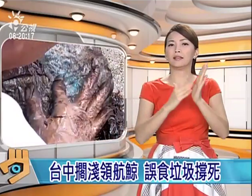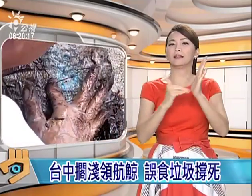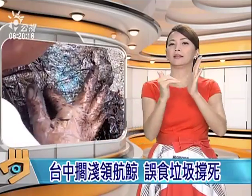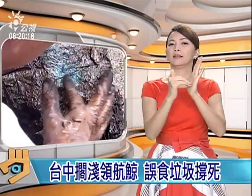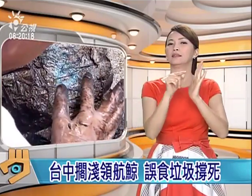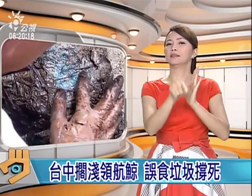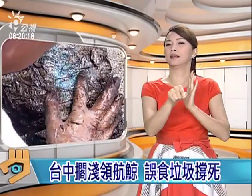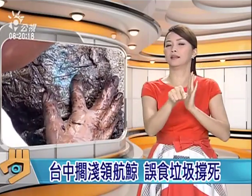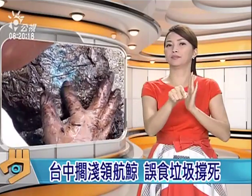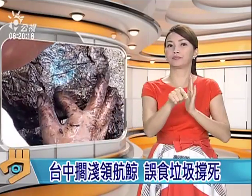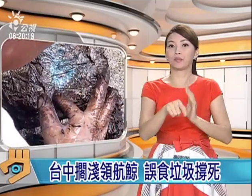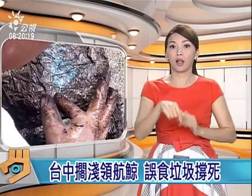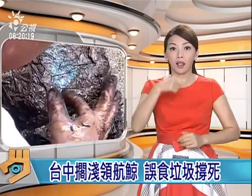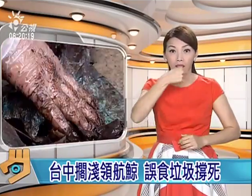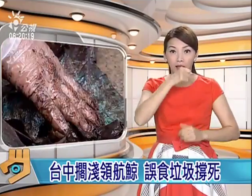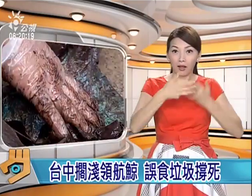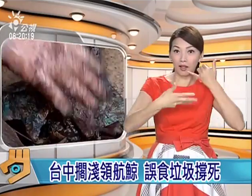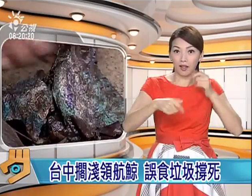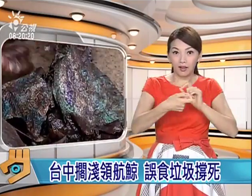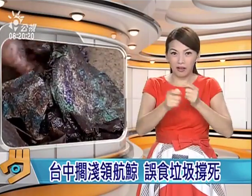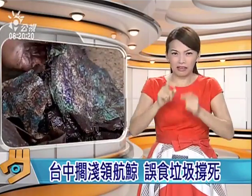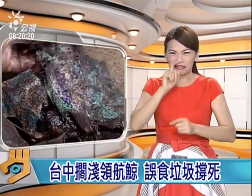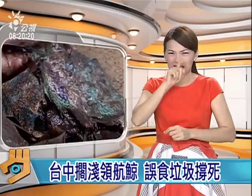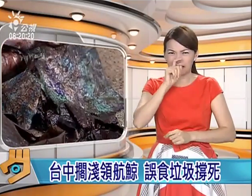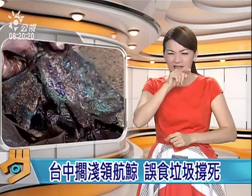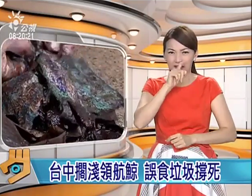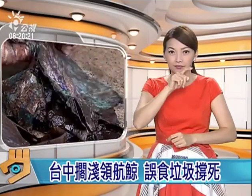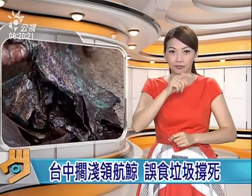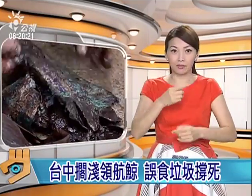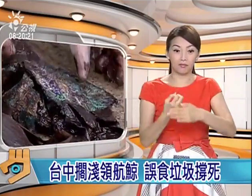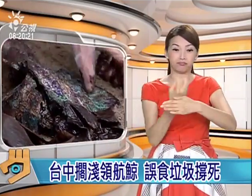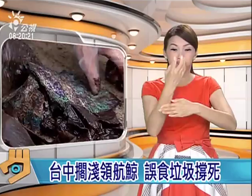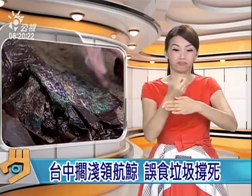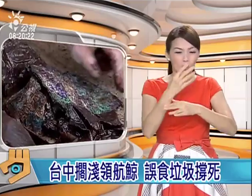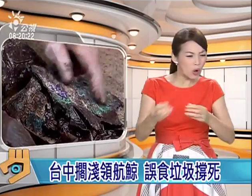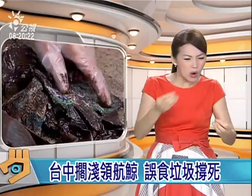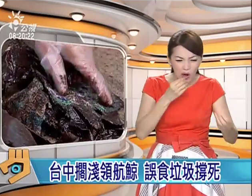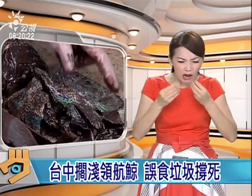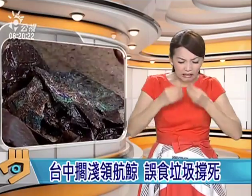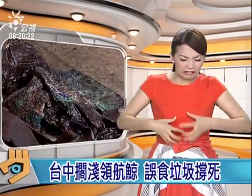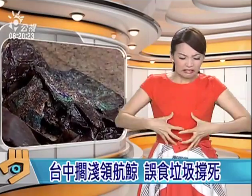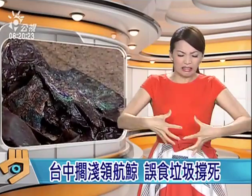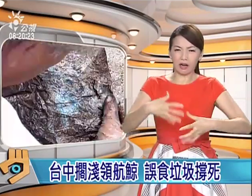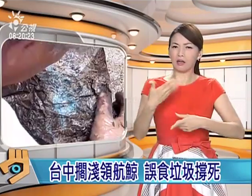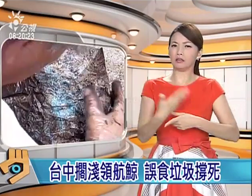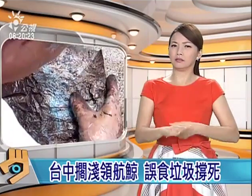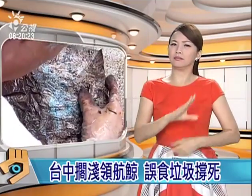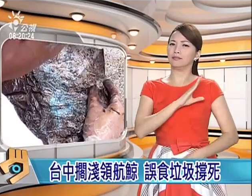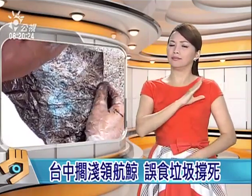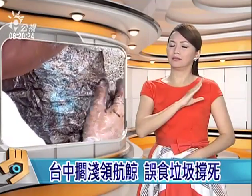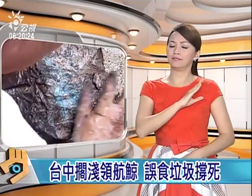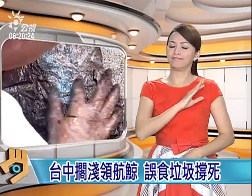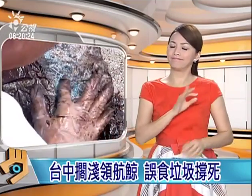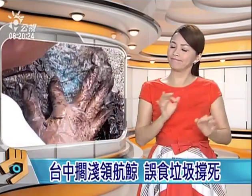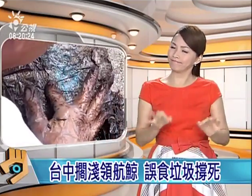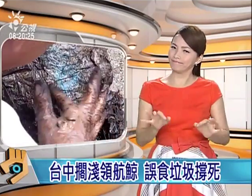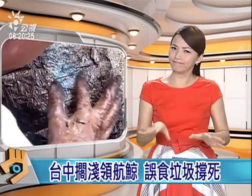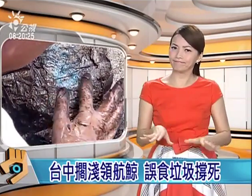示台湾周边海域环境十分恶劣，导致了小五子误食而死亡。